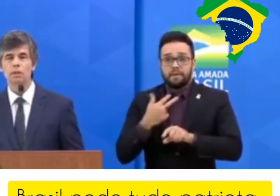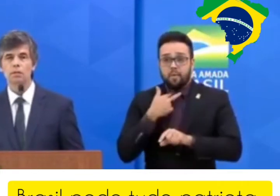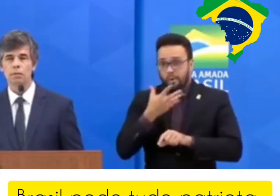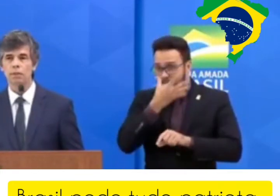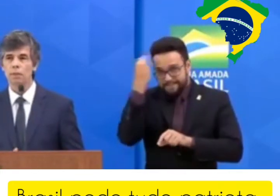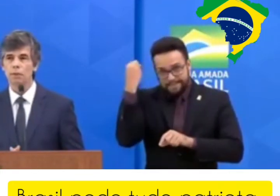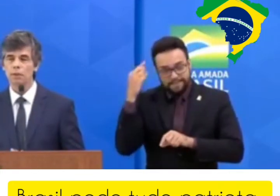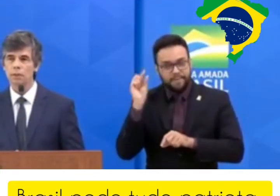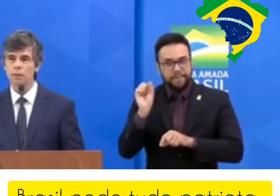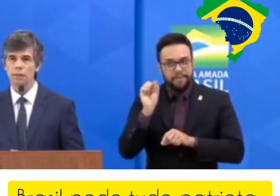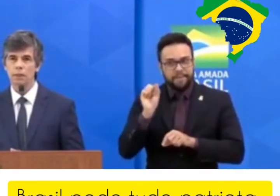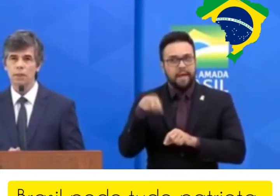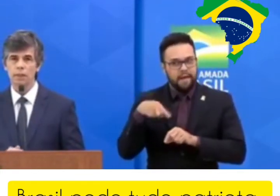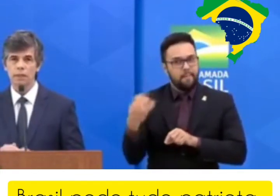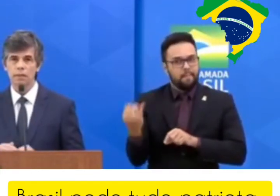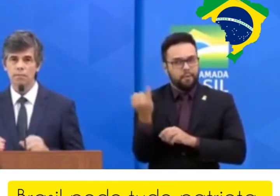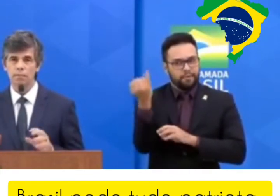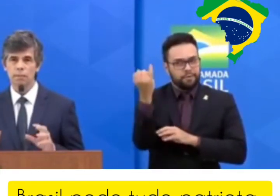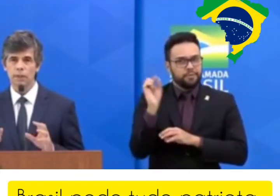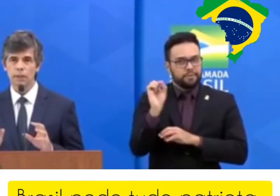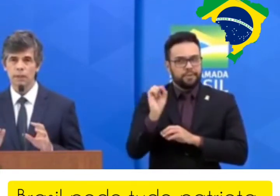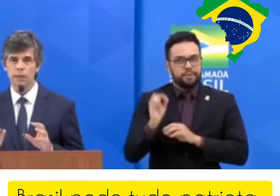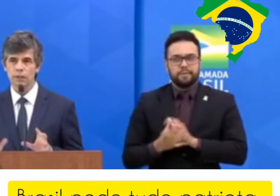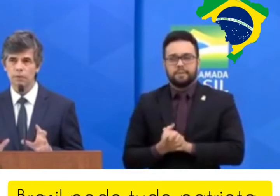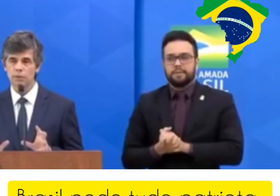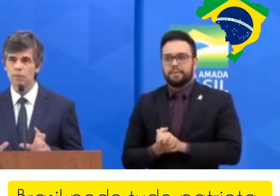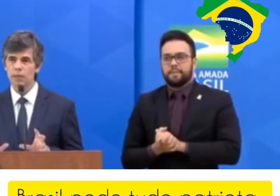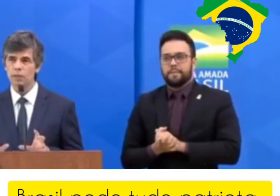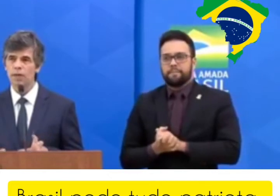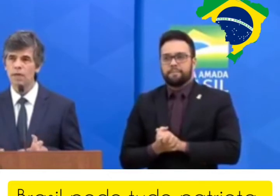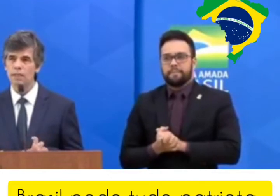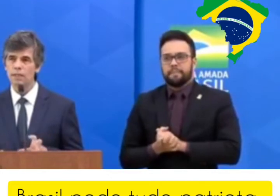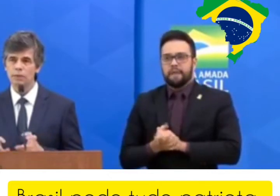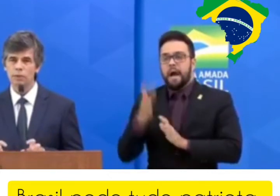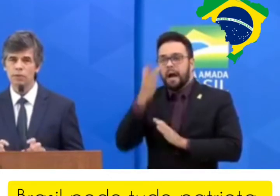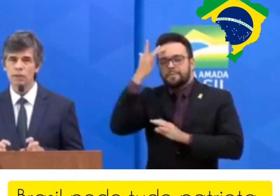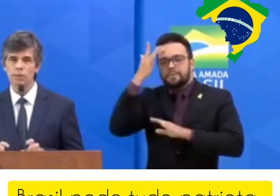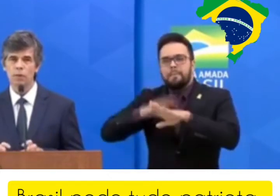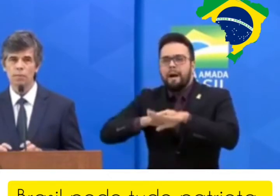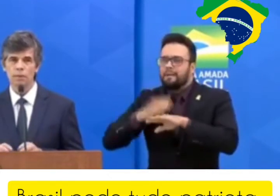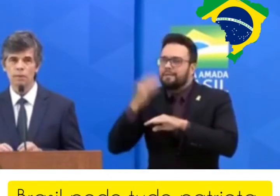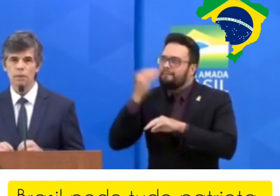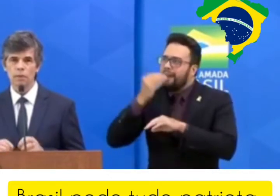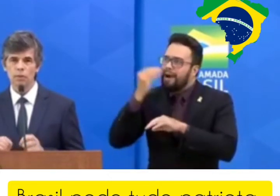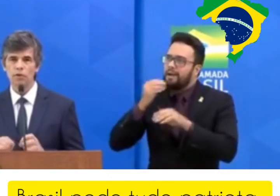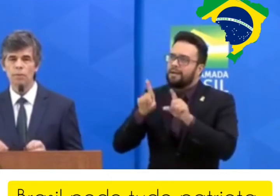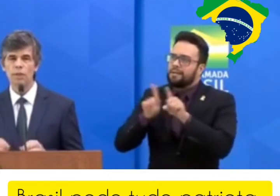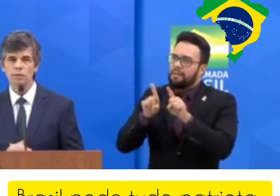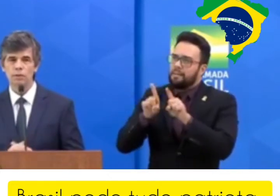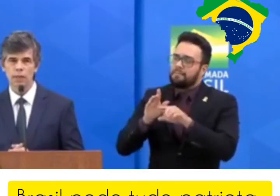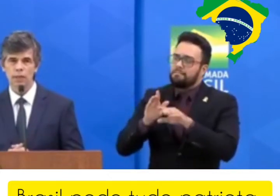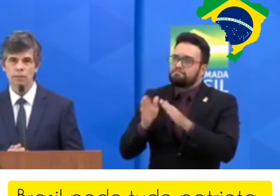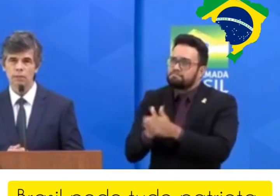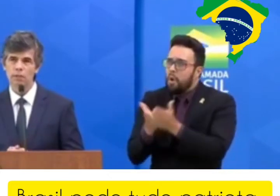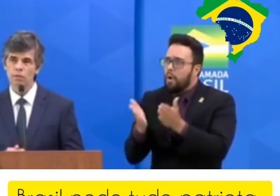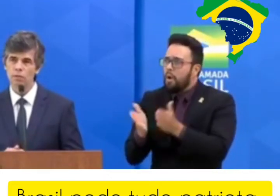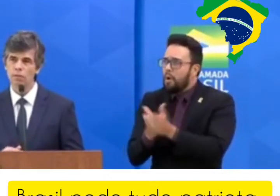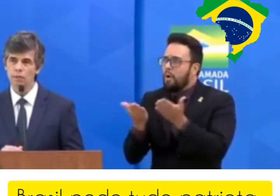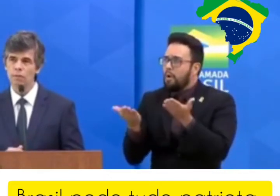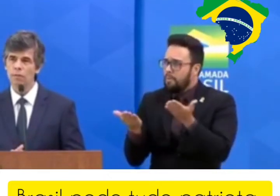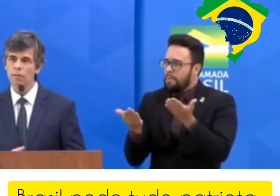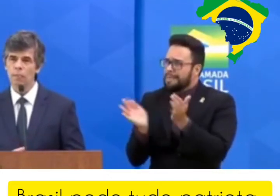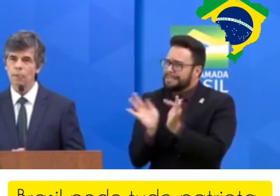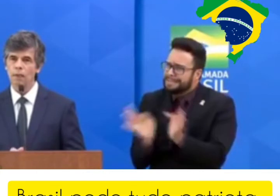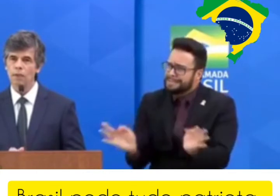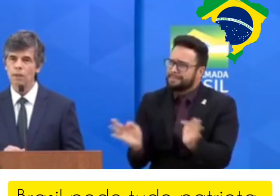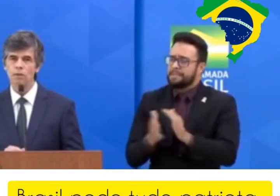que, um comentário importante também, que as pessoas mais frágeis, as pessoas mais pobres, possivelmente vão ser aquelas que mais vão